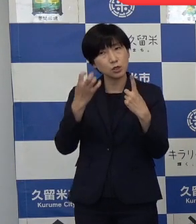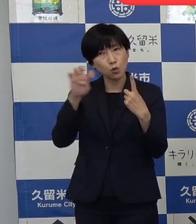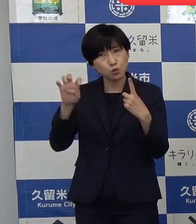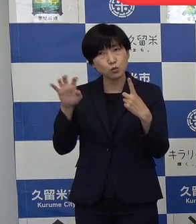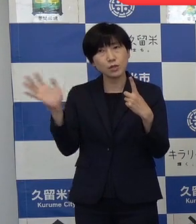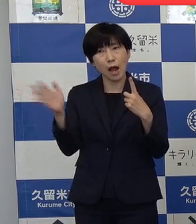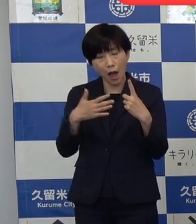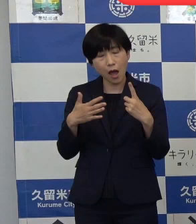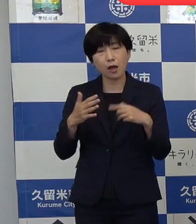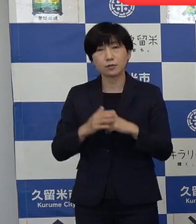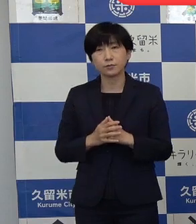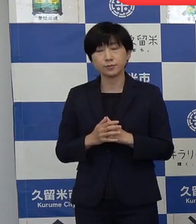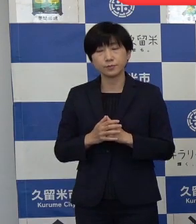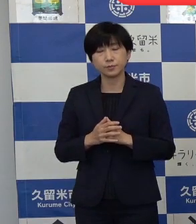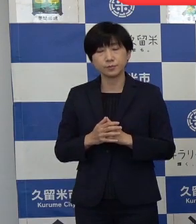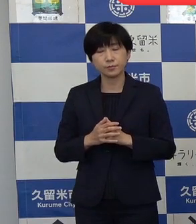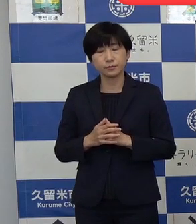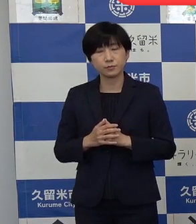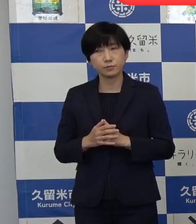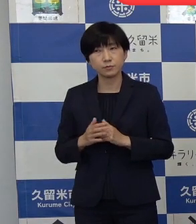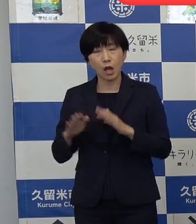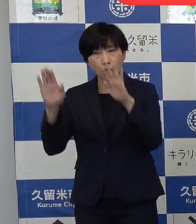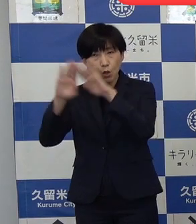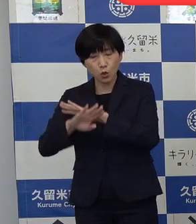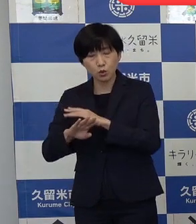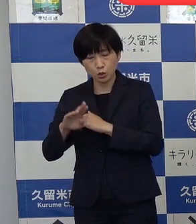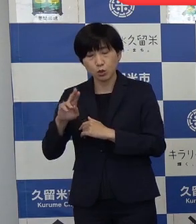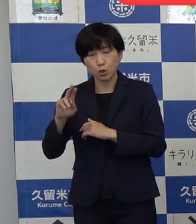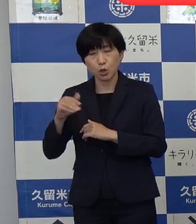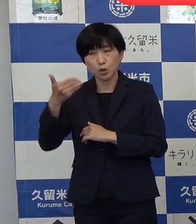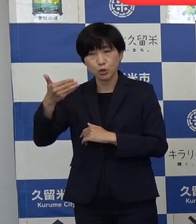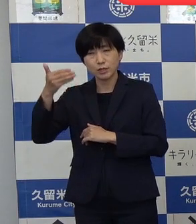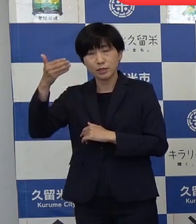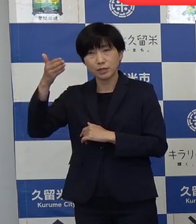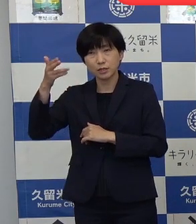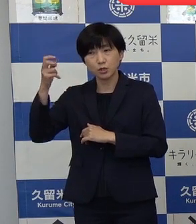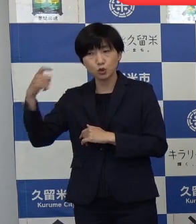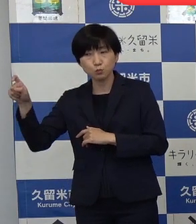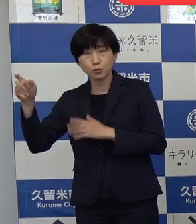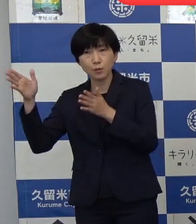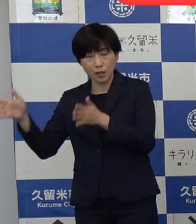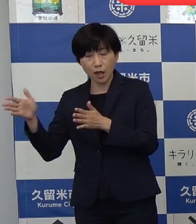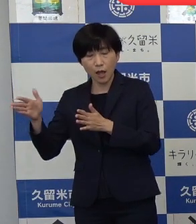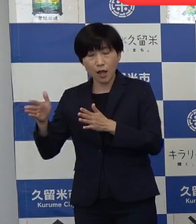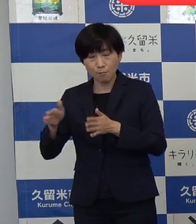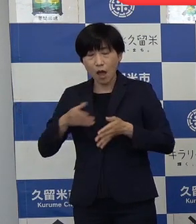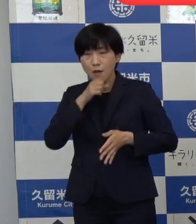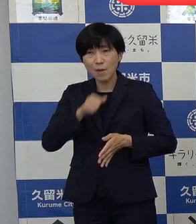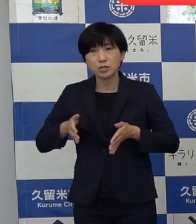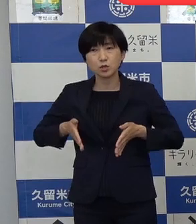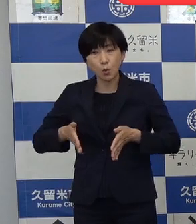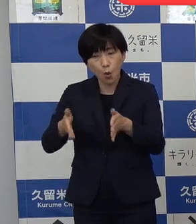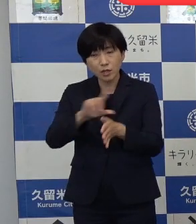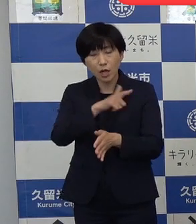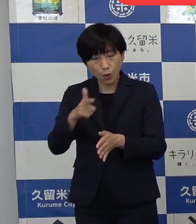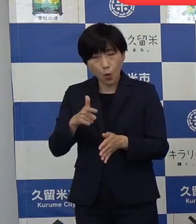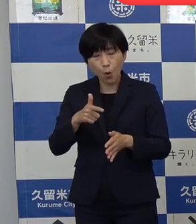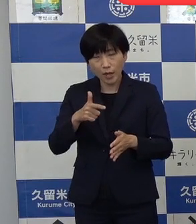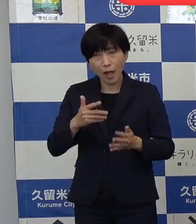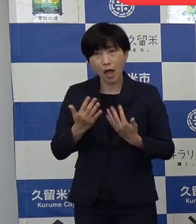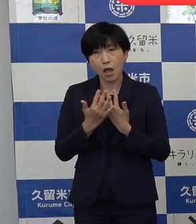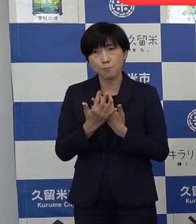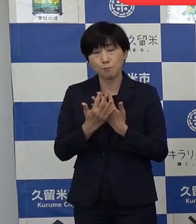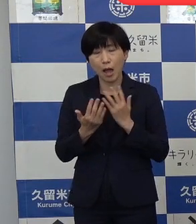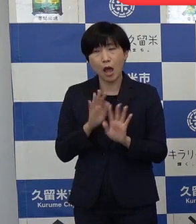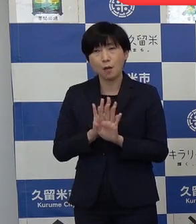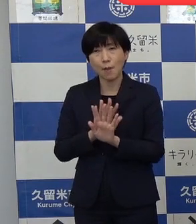から、21時10分まで明治通りの広場を中心とし、パレードや総踊りの